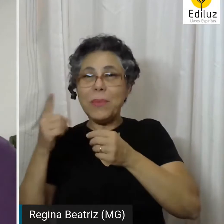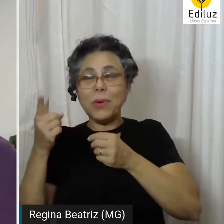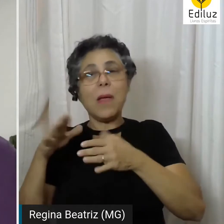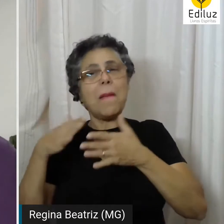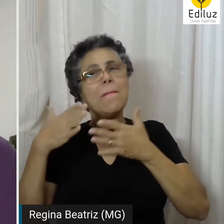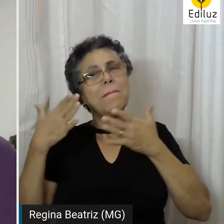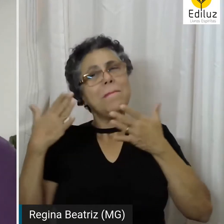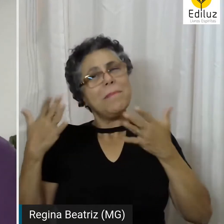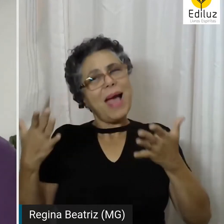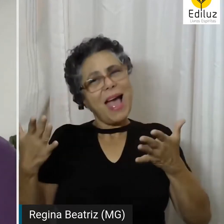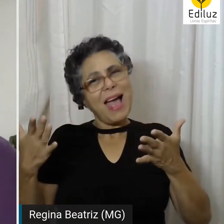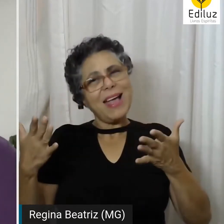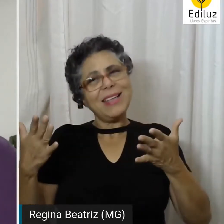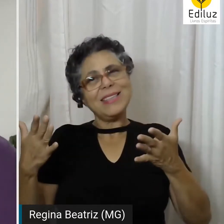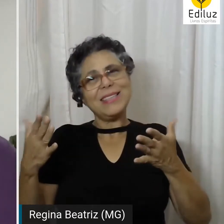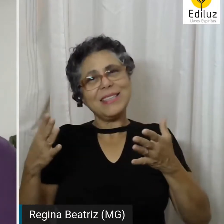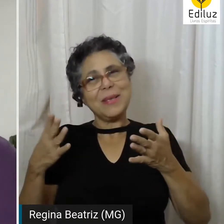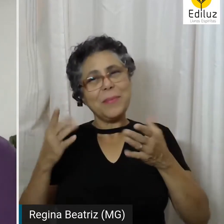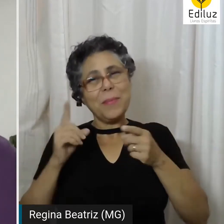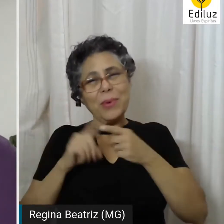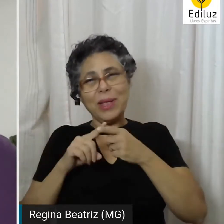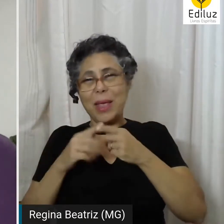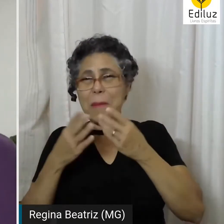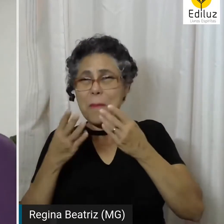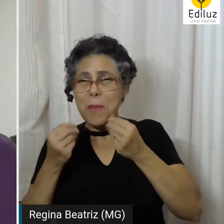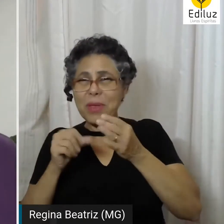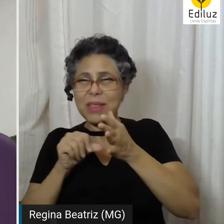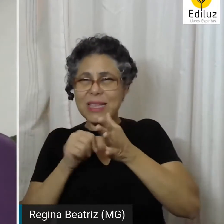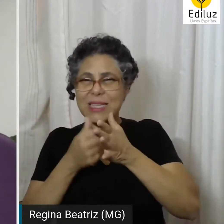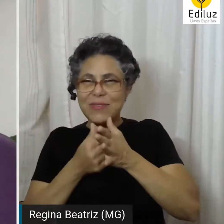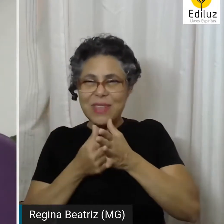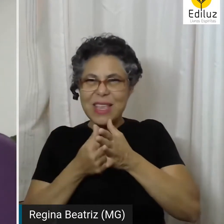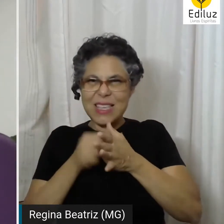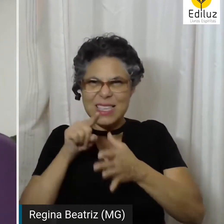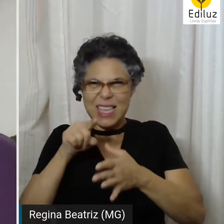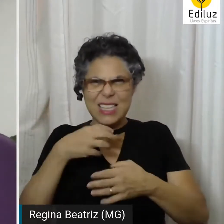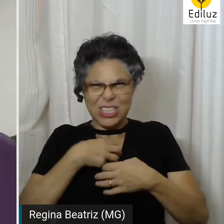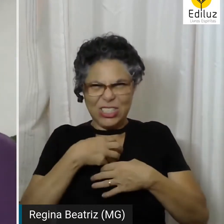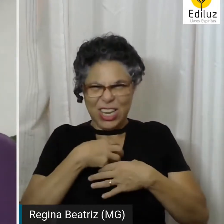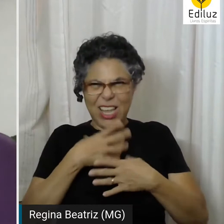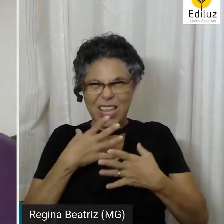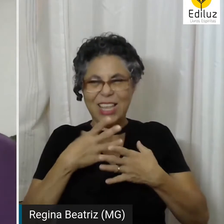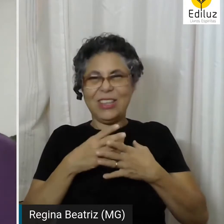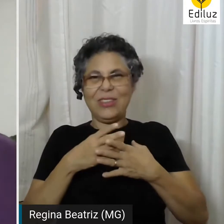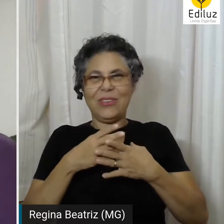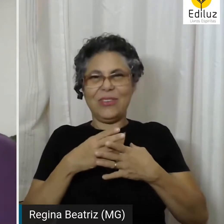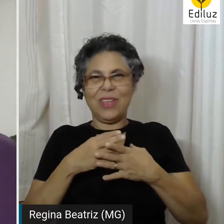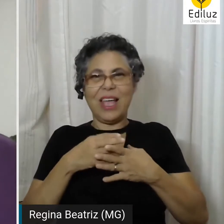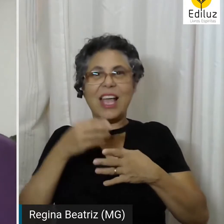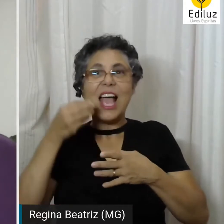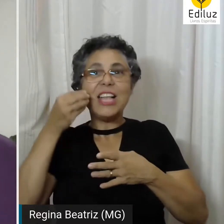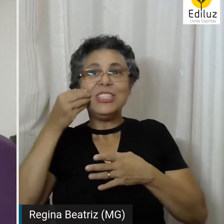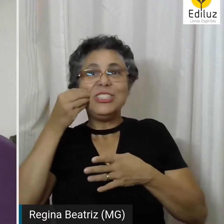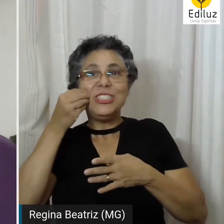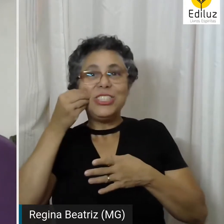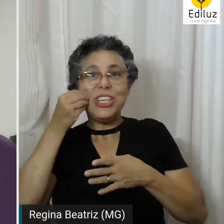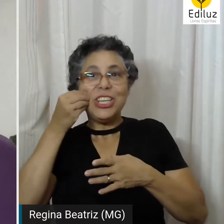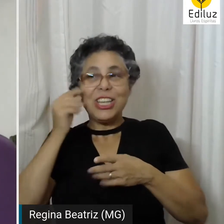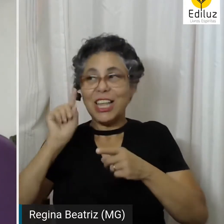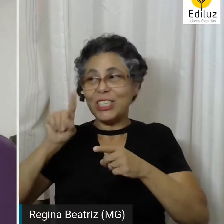mas não de todo, porque muitas vezes, desta forma, a dignidade do outro é